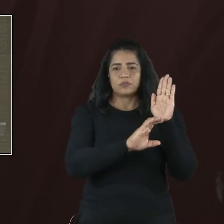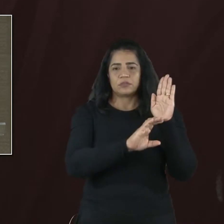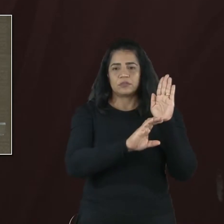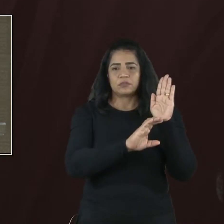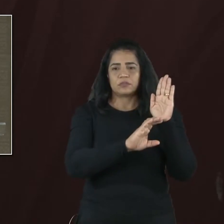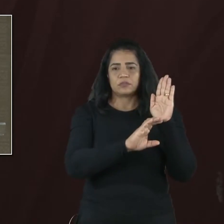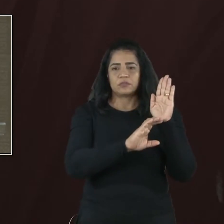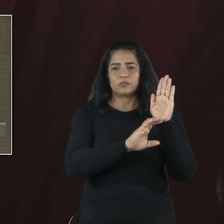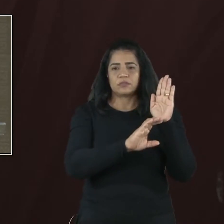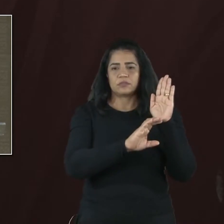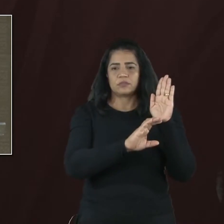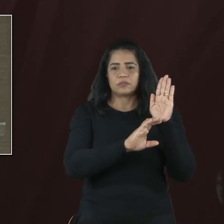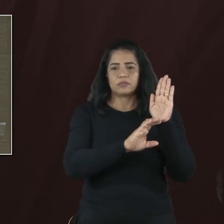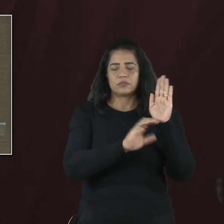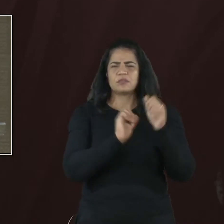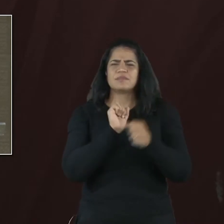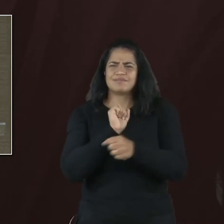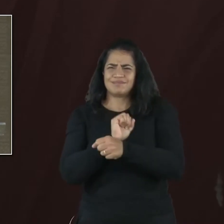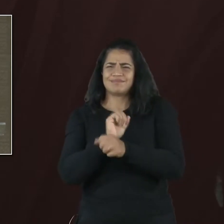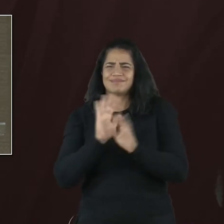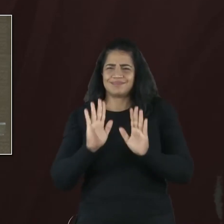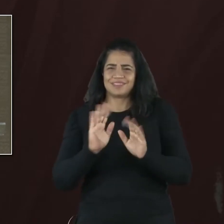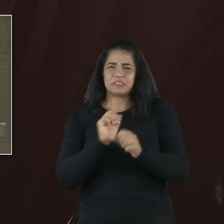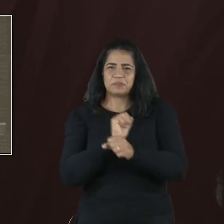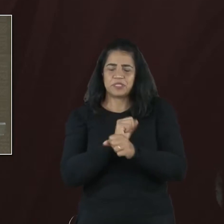Onde eu li? Deixa eu ver.